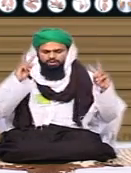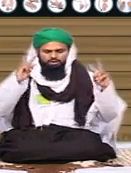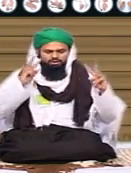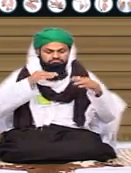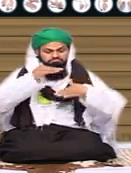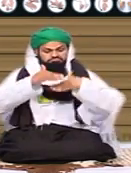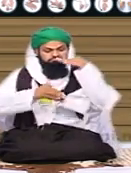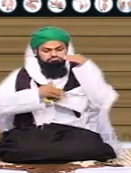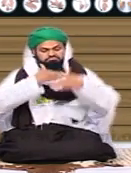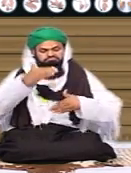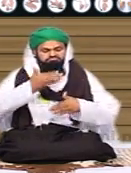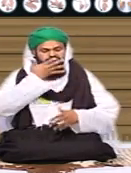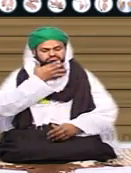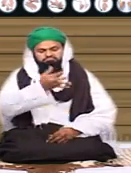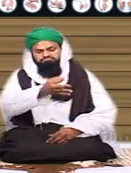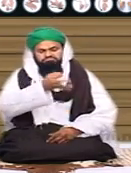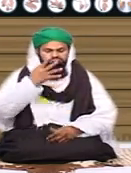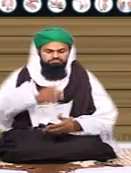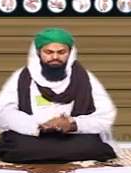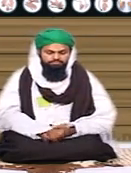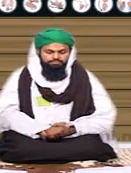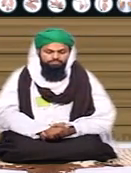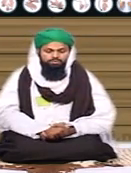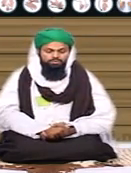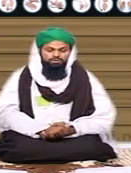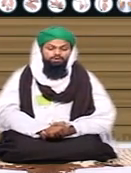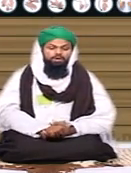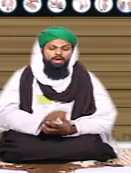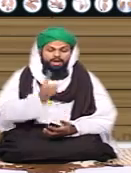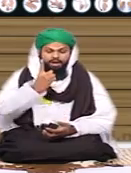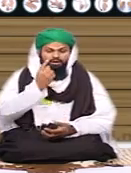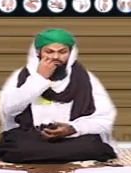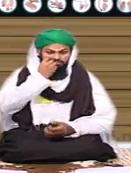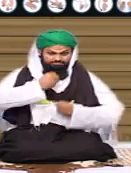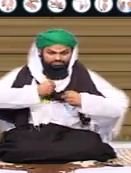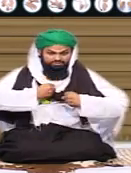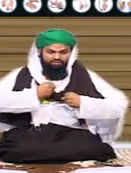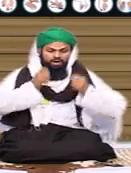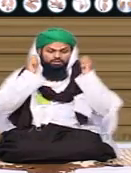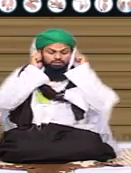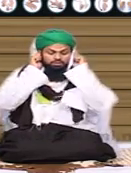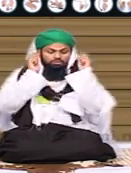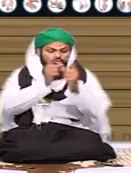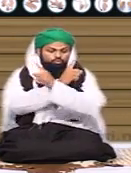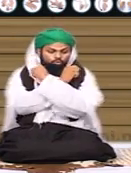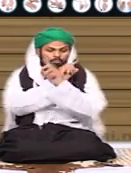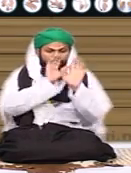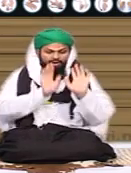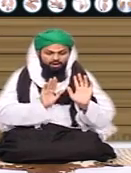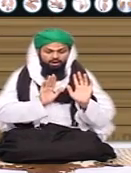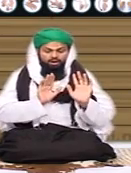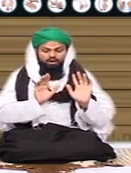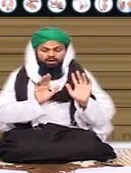مرتبہ بہت بڑا. ایک جوان کی توبہ ہے وہ 1000 بوڑھوں کی توبہ پر فوقیت رکھتی